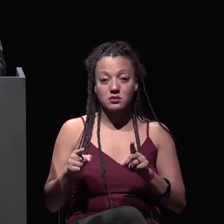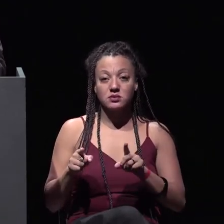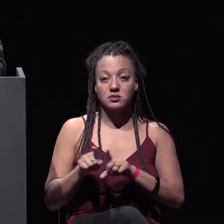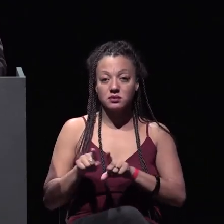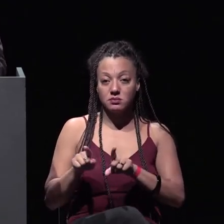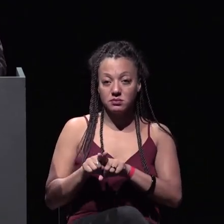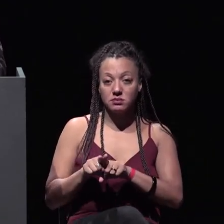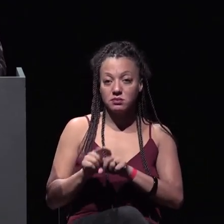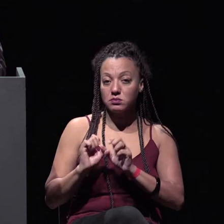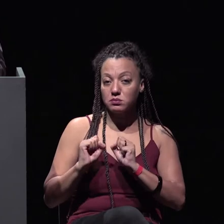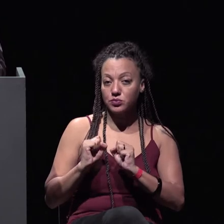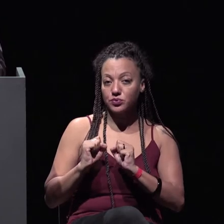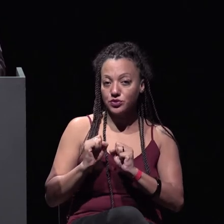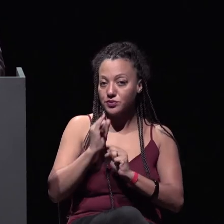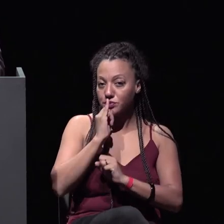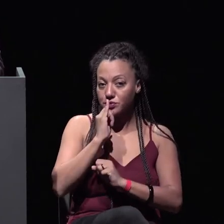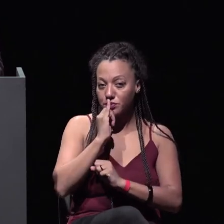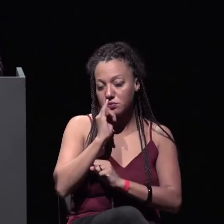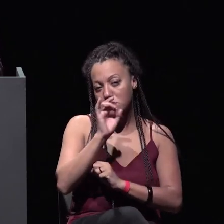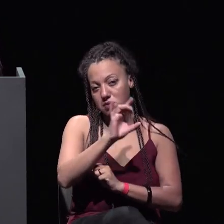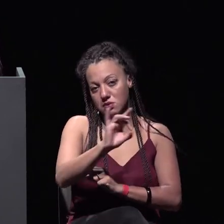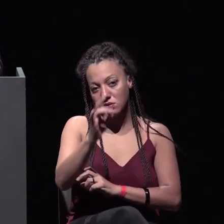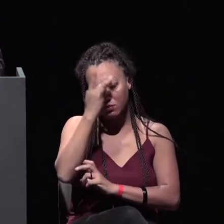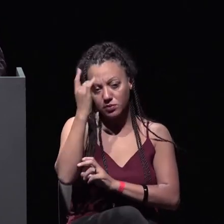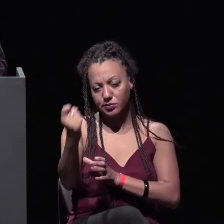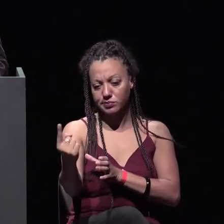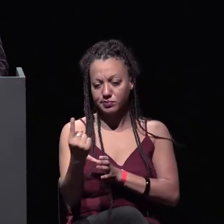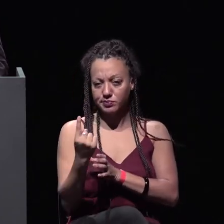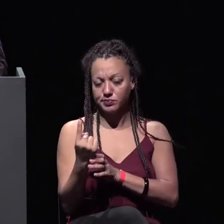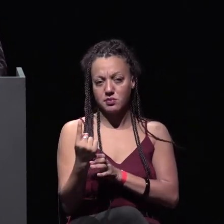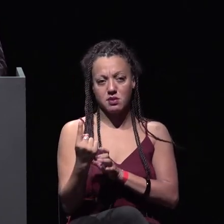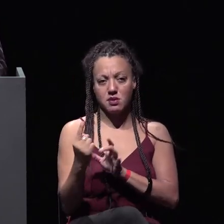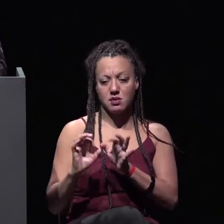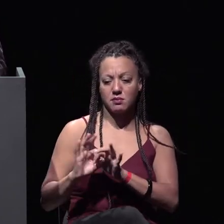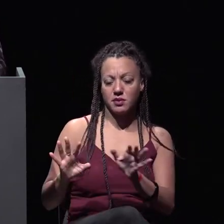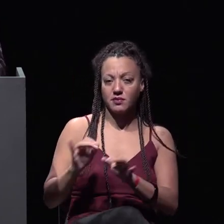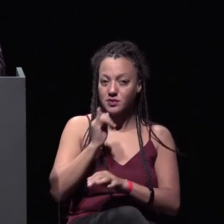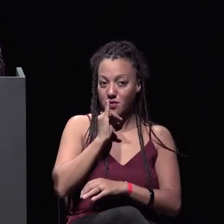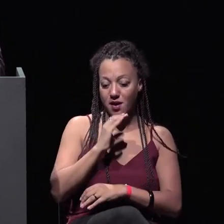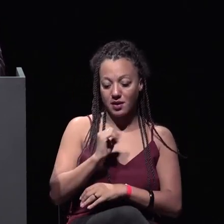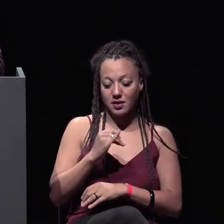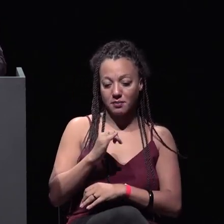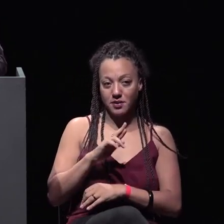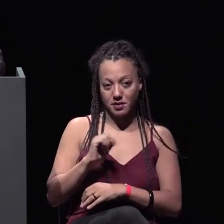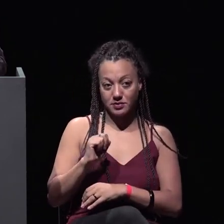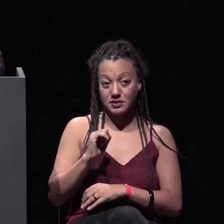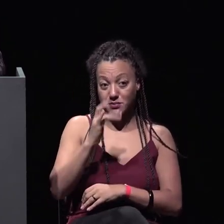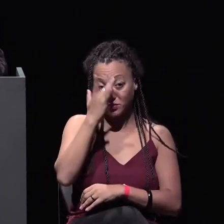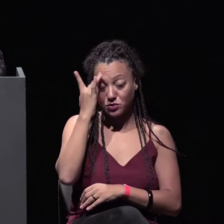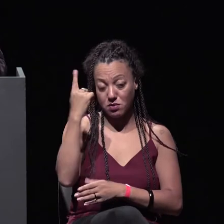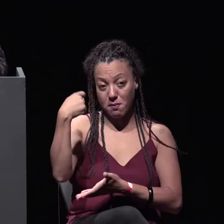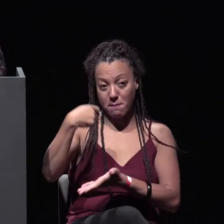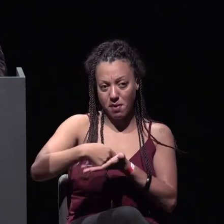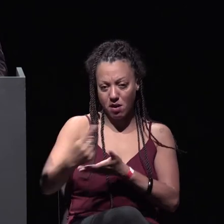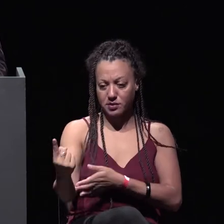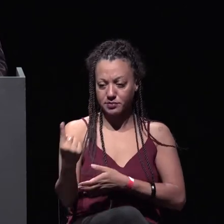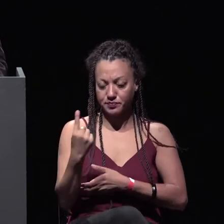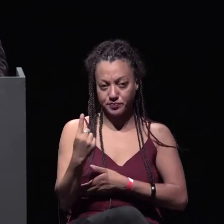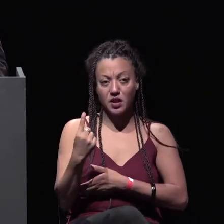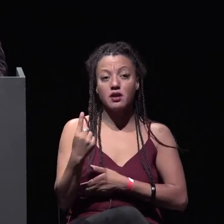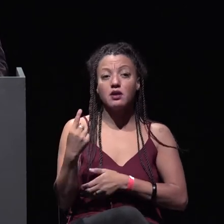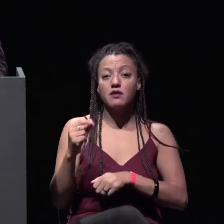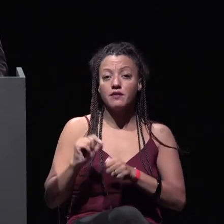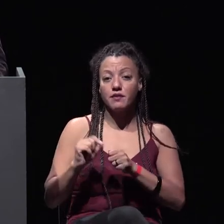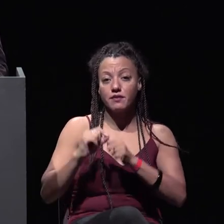de licenças individuais para o exercício da profissão então a câmara poderia mediante o pagamento da taxa e uma prova o exame sumário